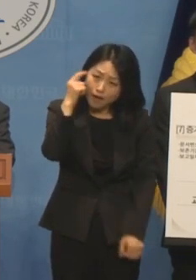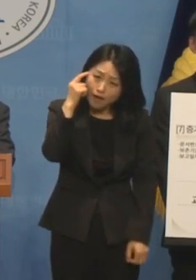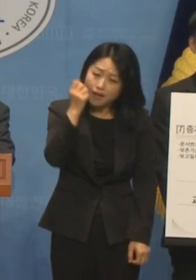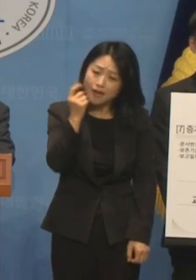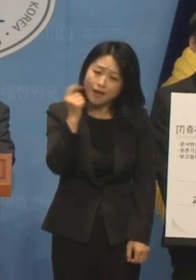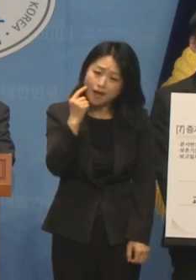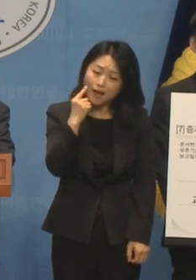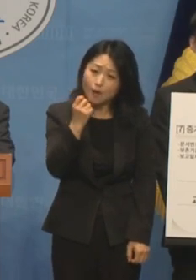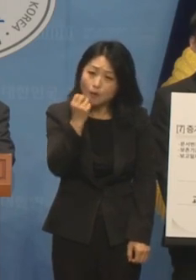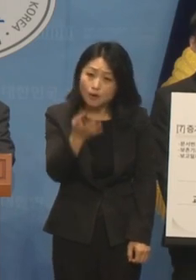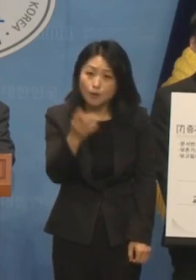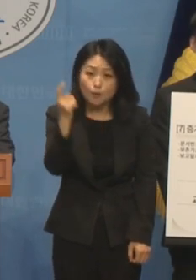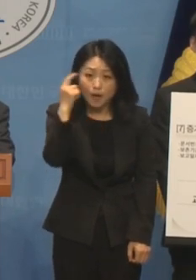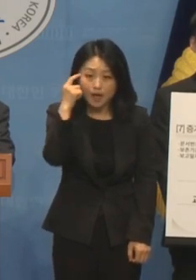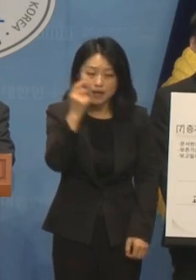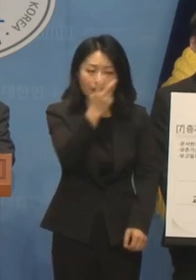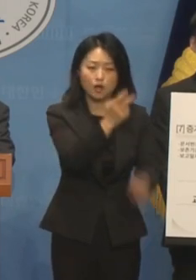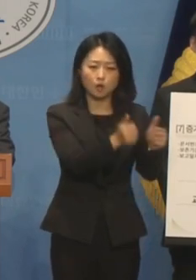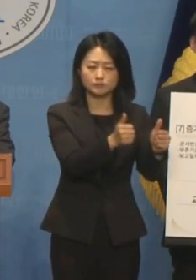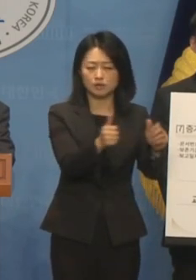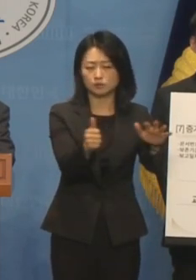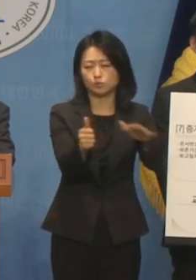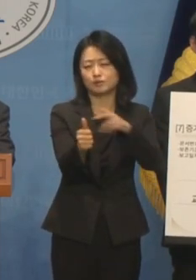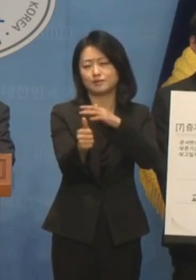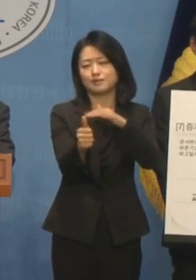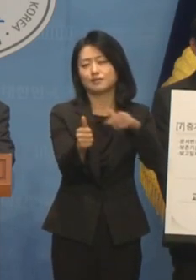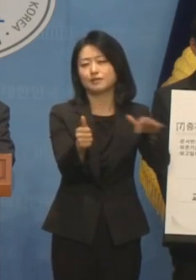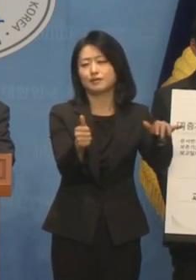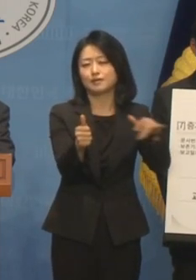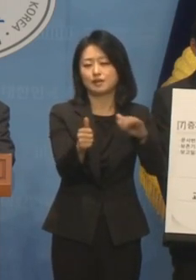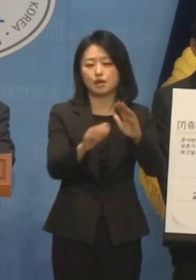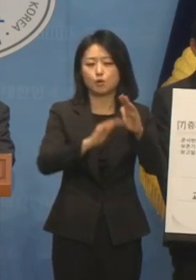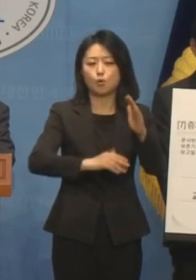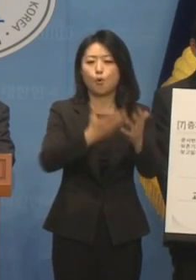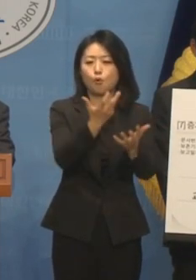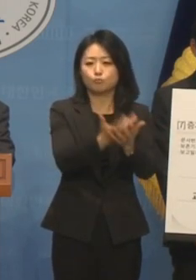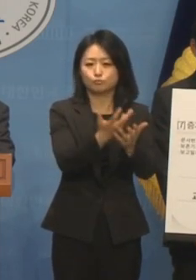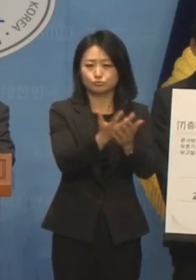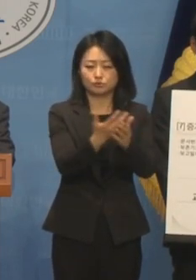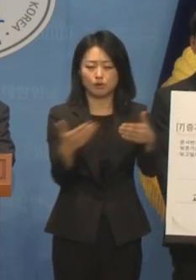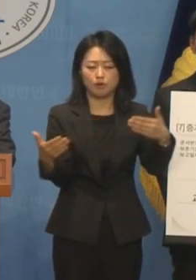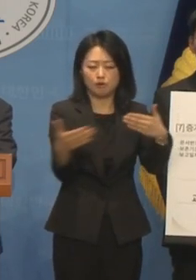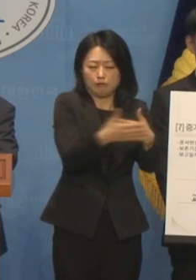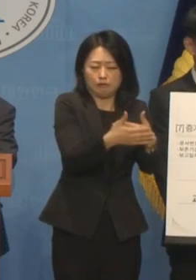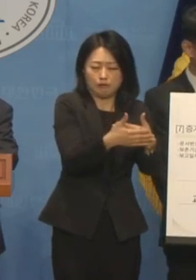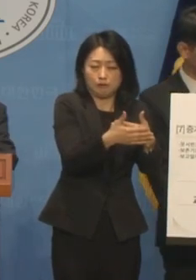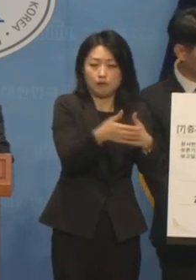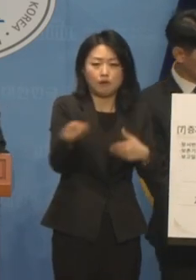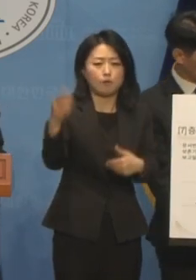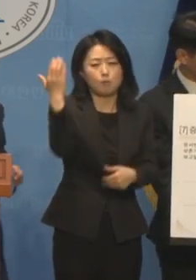과장이 속았습니다. 검찰의 치졸한 공문서 위조 공작에 넘어갔습니다.